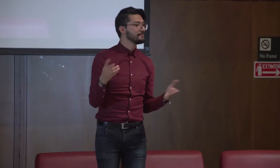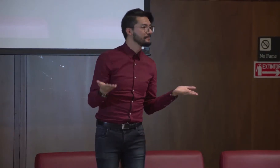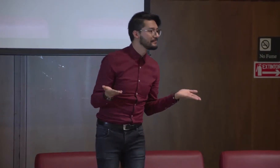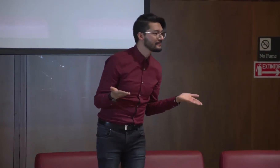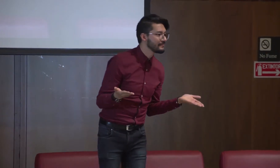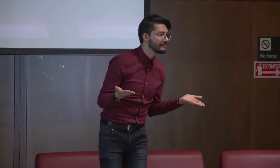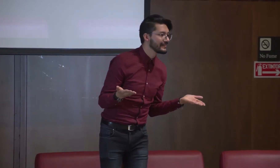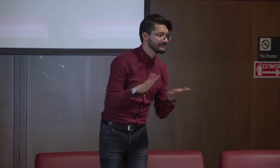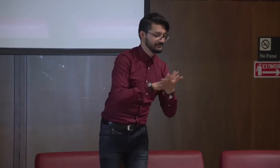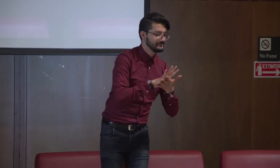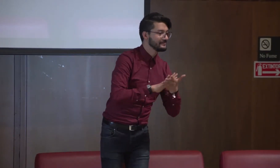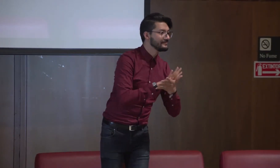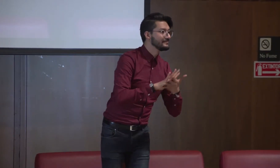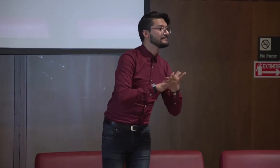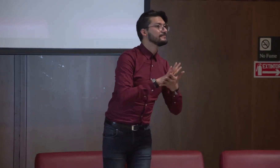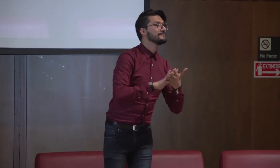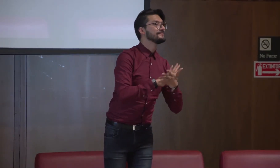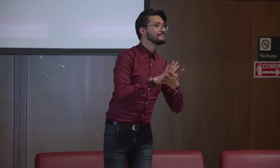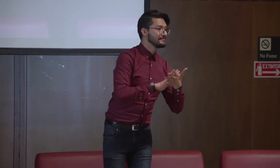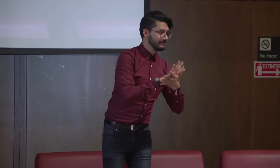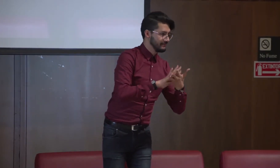ustedes haciendo estas señas, señas y paz.